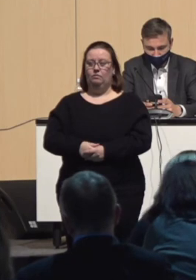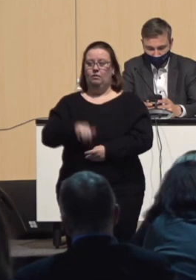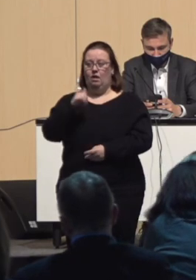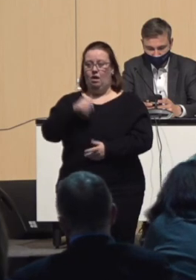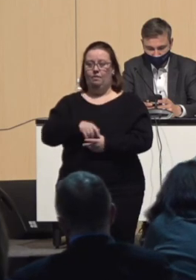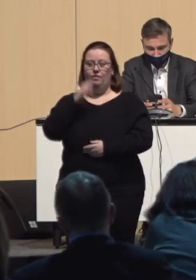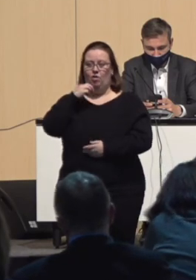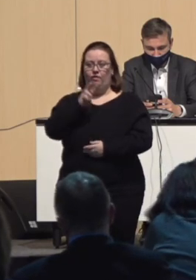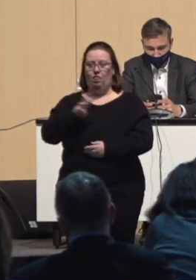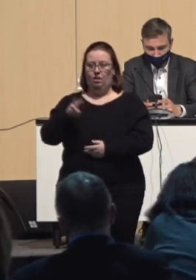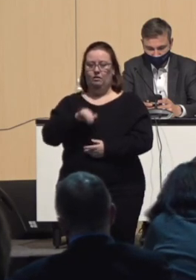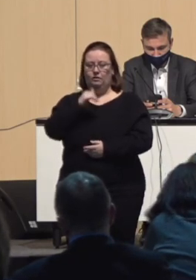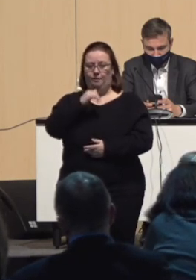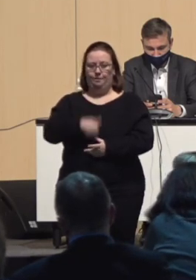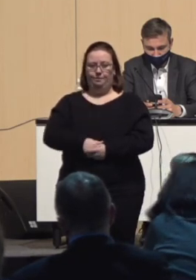Frau Walter,